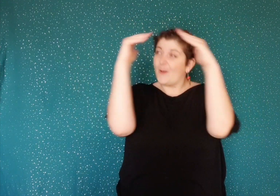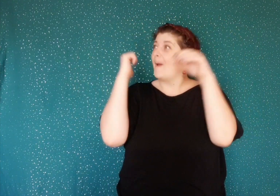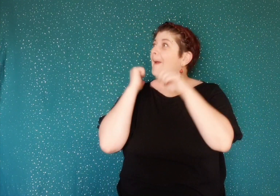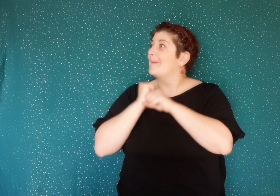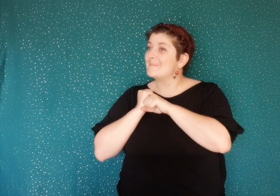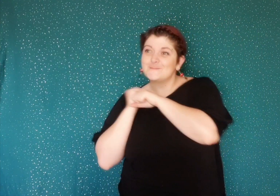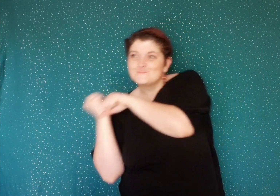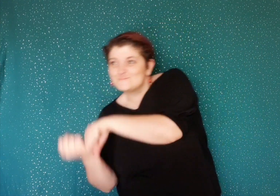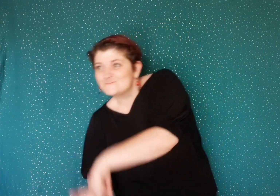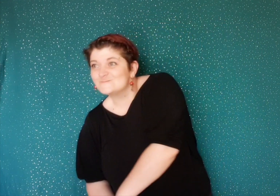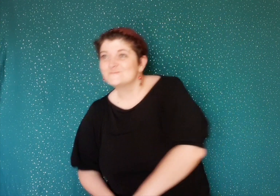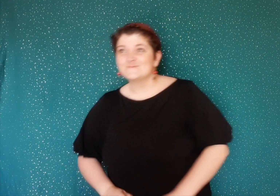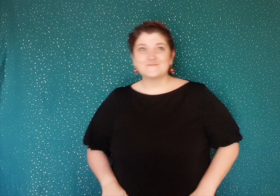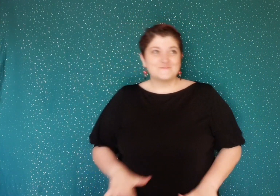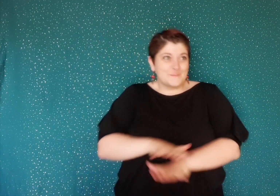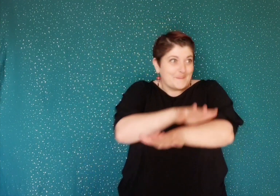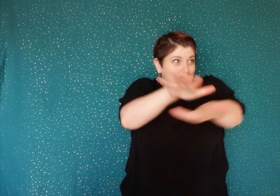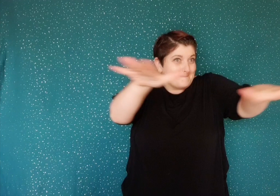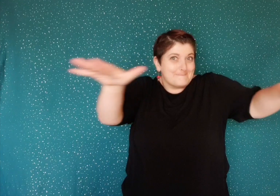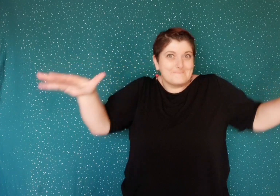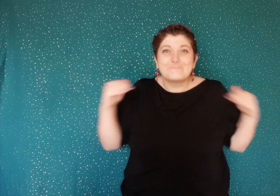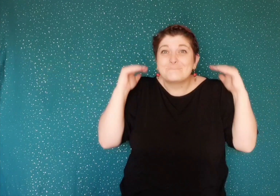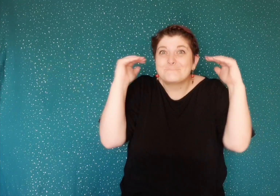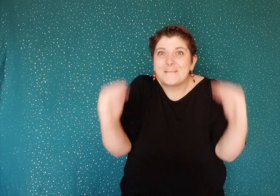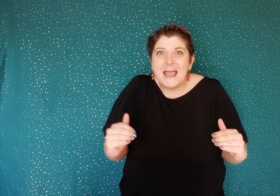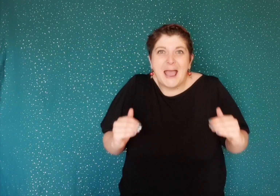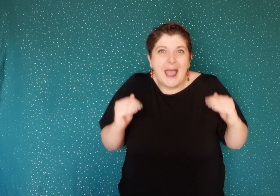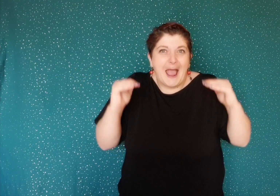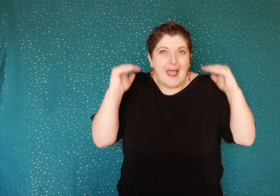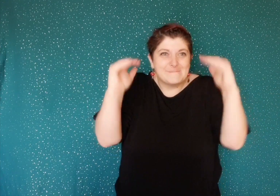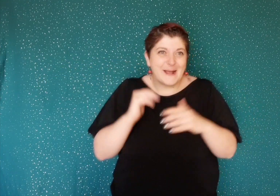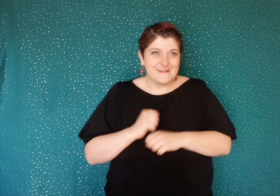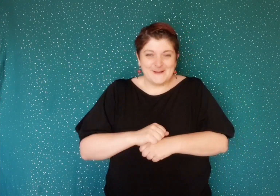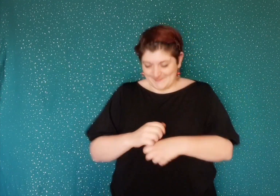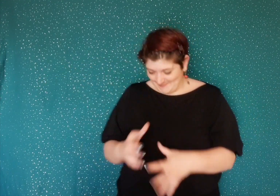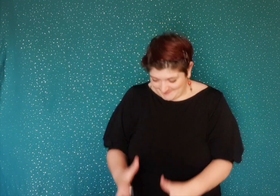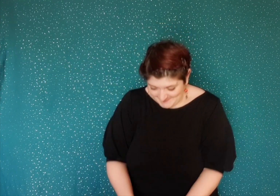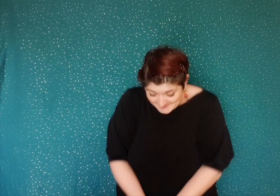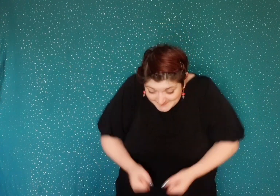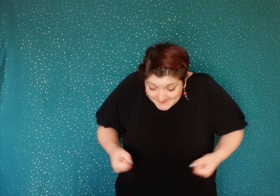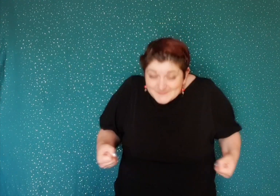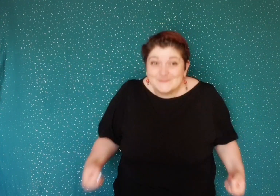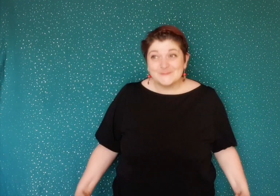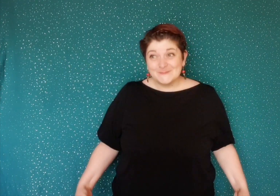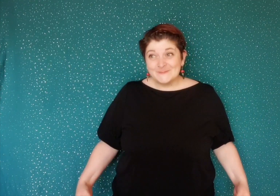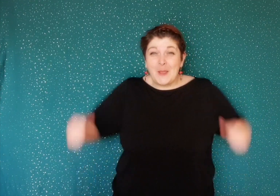Quand elle se retrouva de l'autre côté, tout était exactement comme elle l'avait laissé.